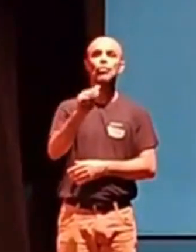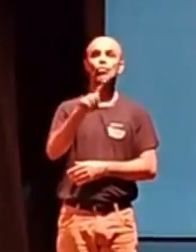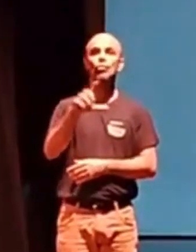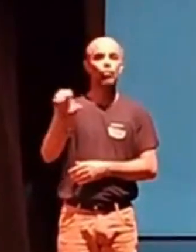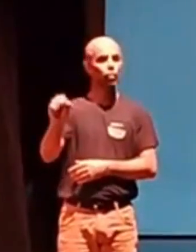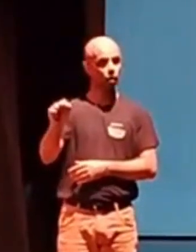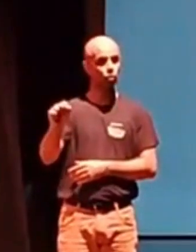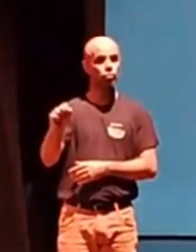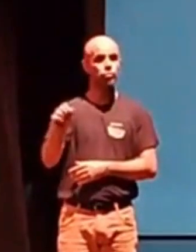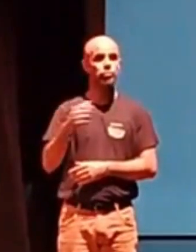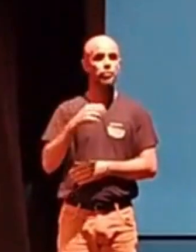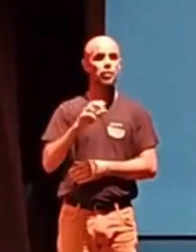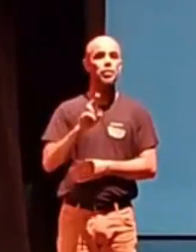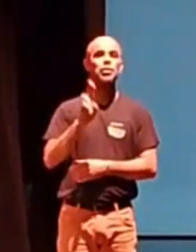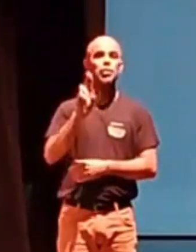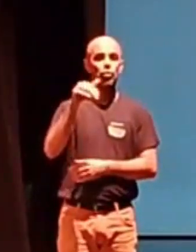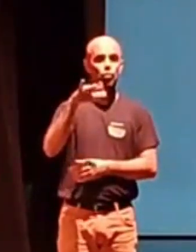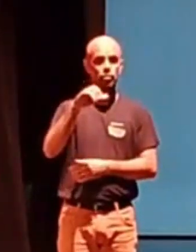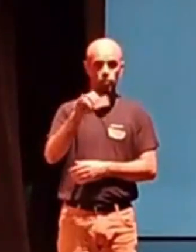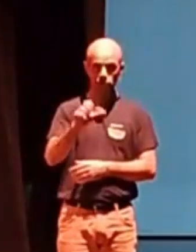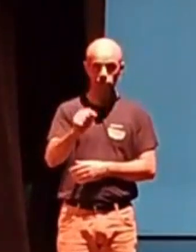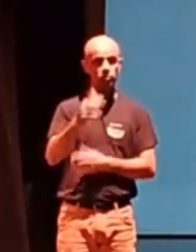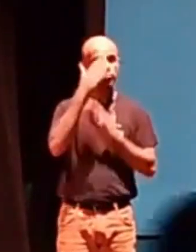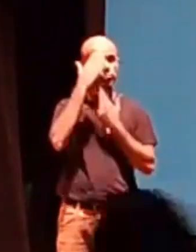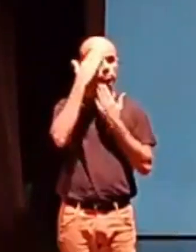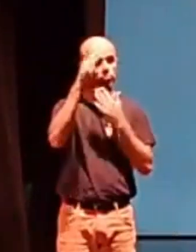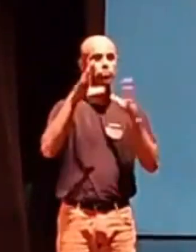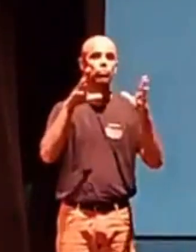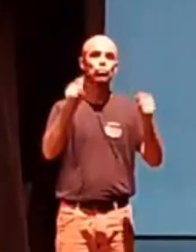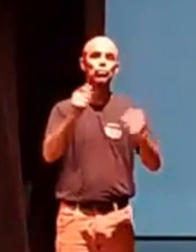nome de quem agradecemos a todos os alunos.